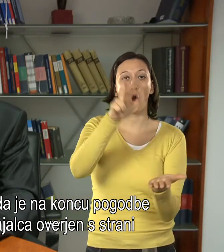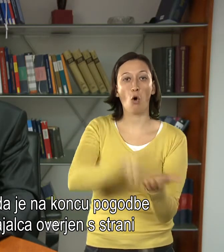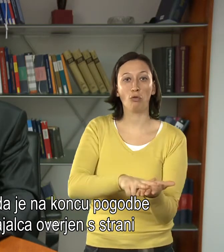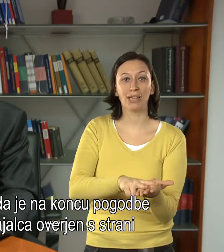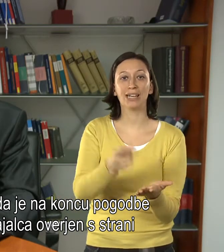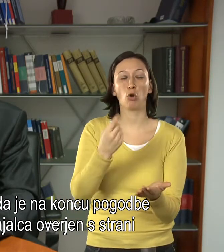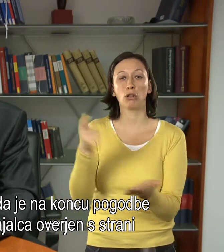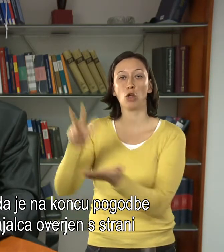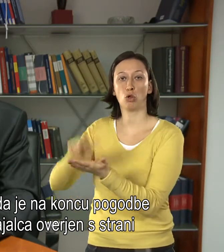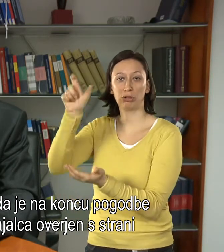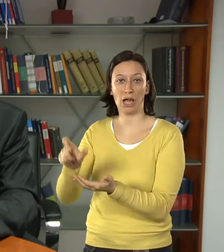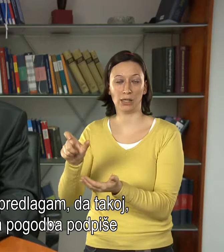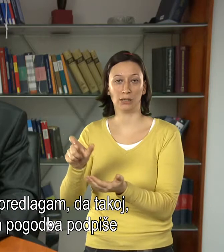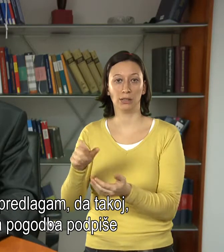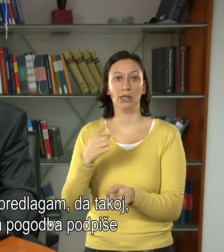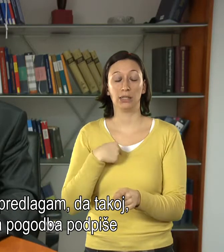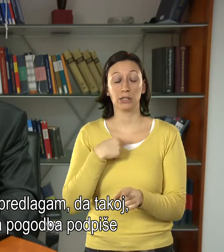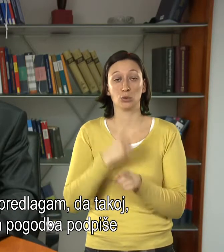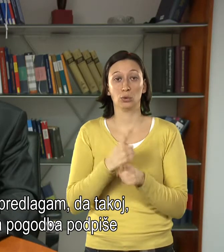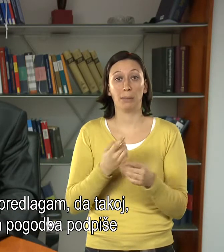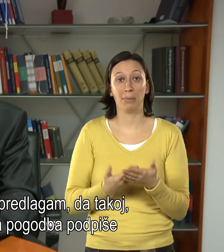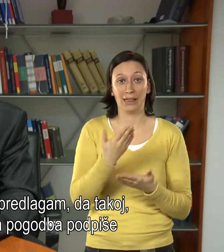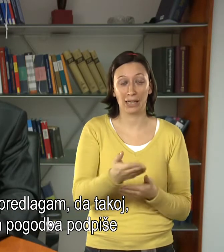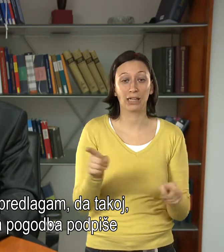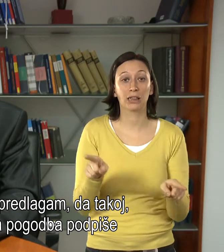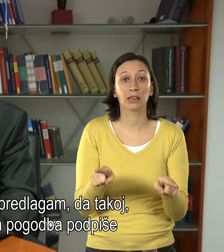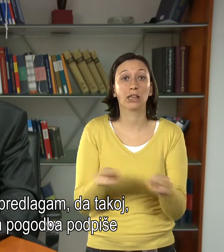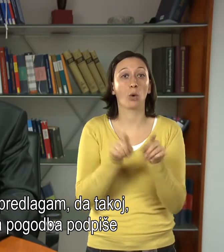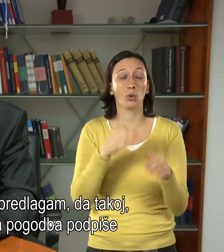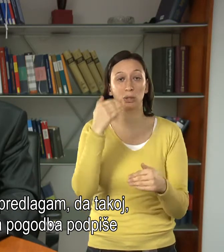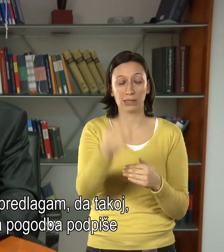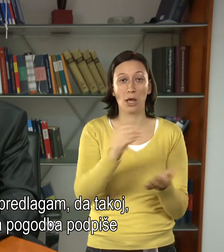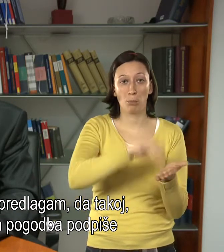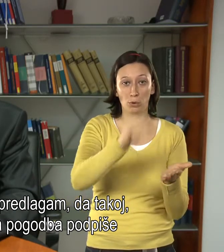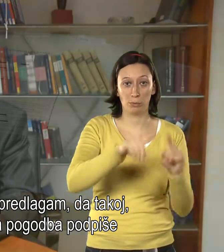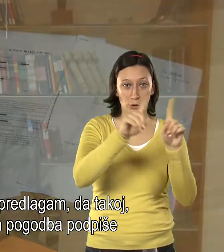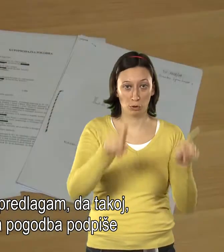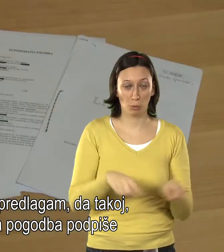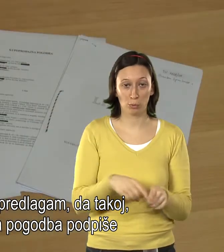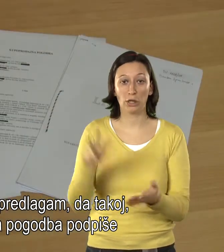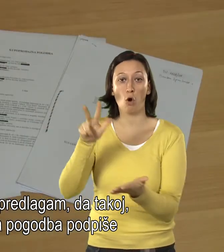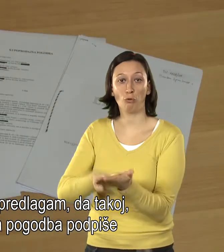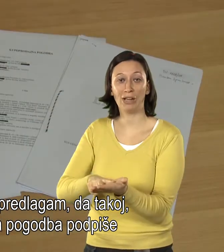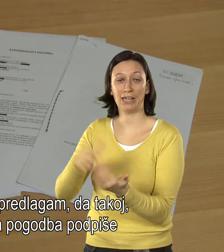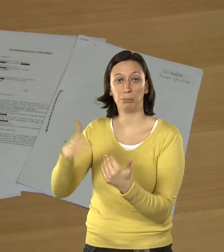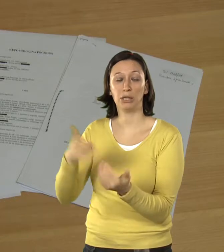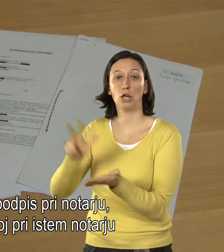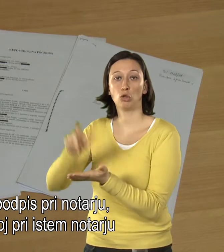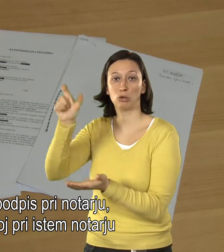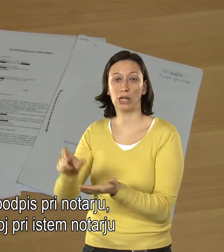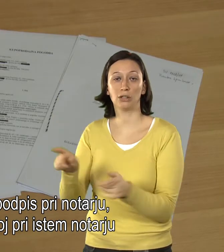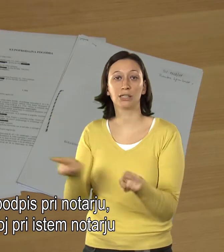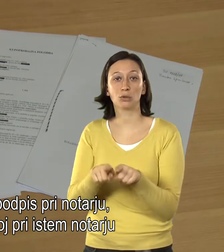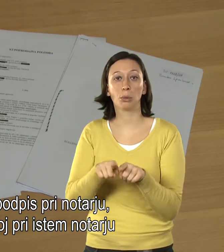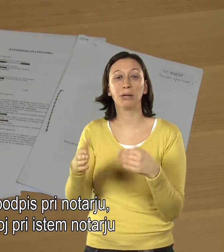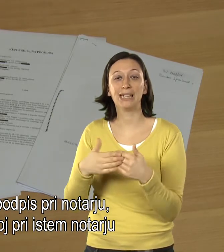podpis prodajalca overjen s strani notarja. Jaz tudi predlagam, da takoj, ko se taka pogodba podpiše in overi podpis